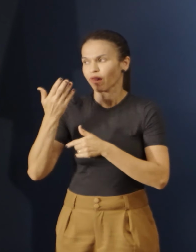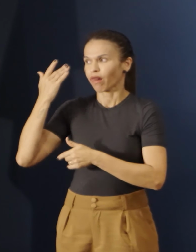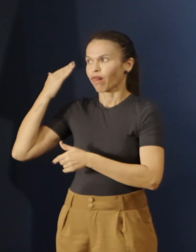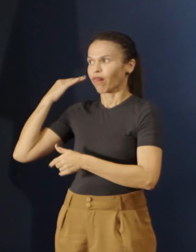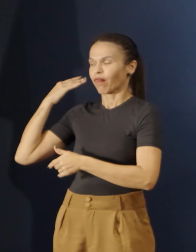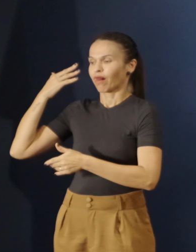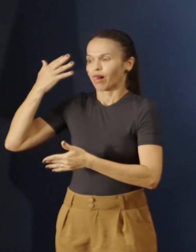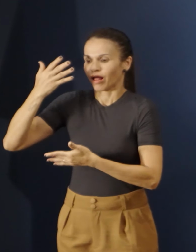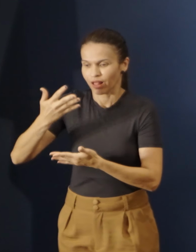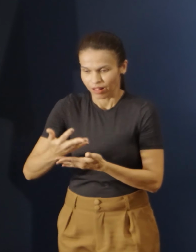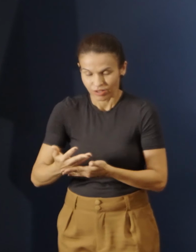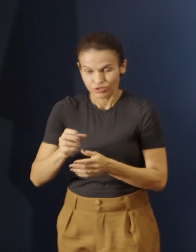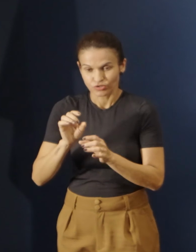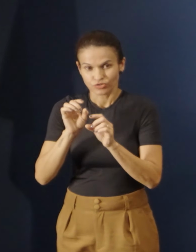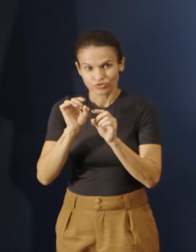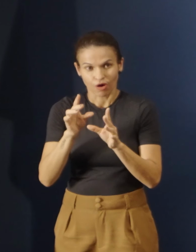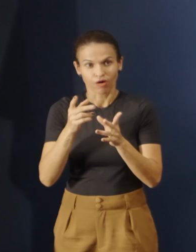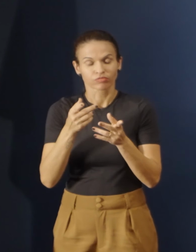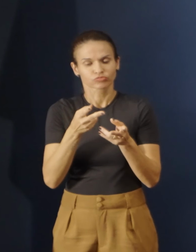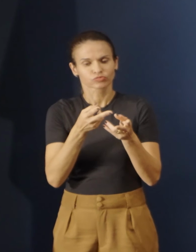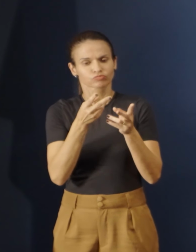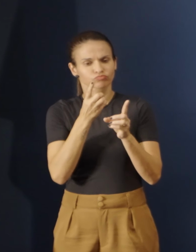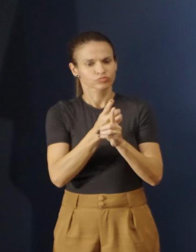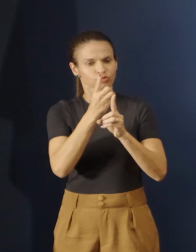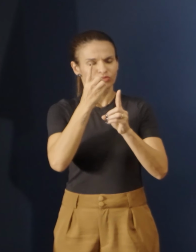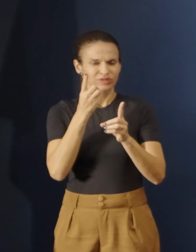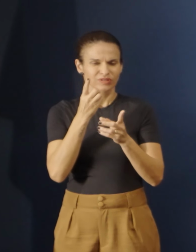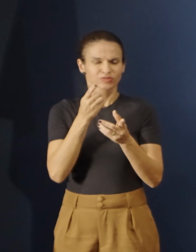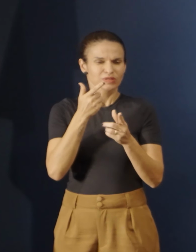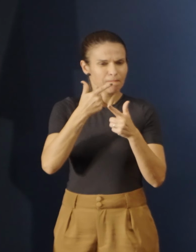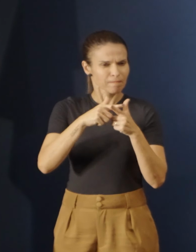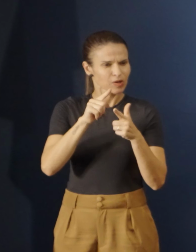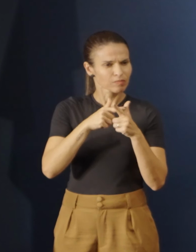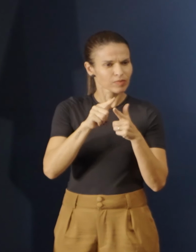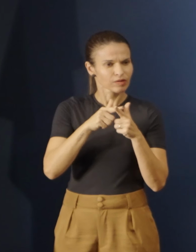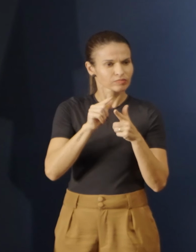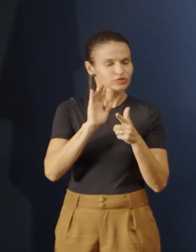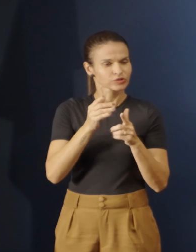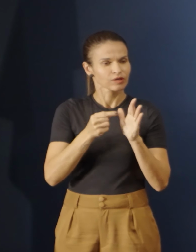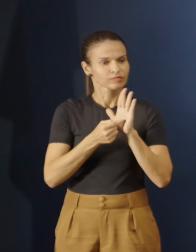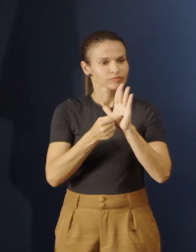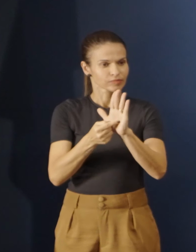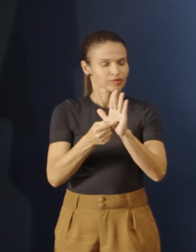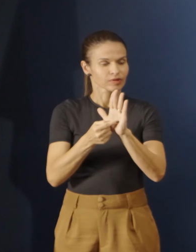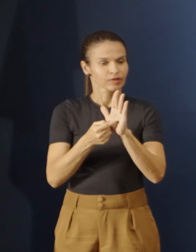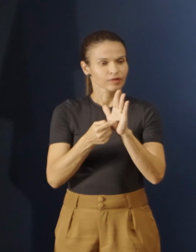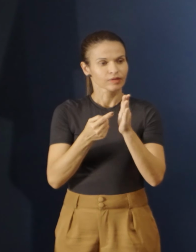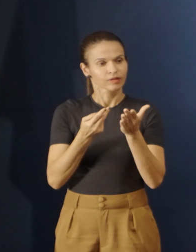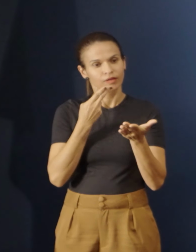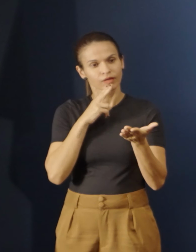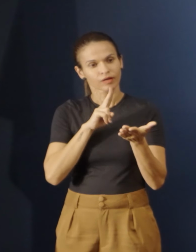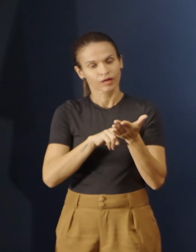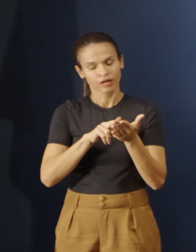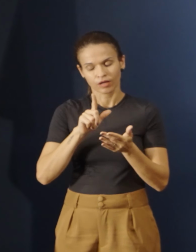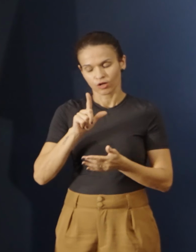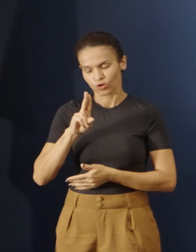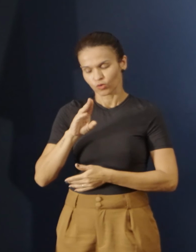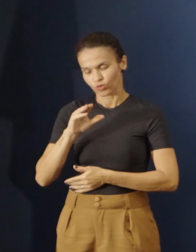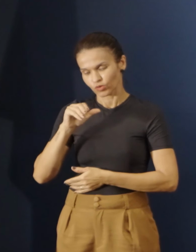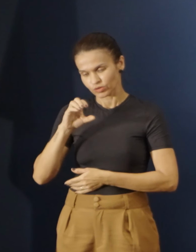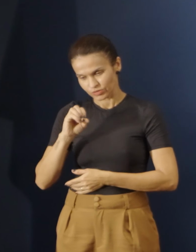me deparo, eu só me deparei com essa situação, que é uma situação muito explícita, e uma carta do Lúcio Cardoso, por